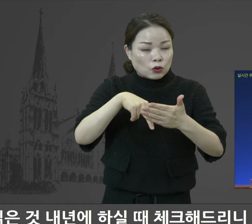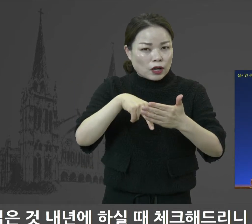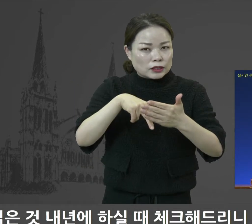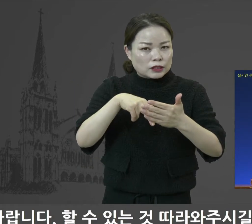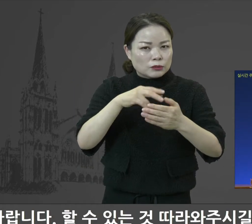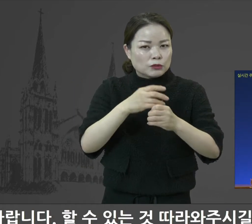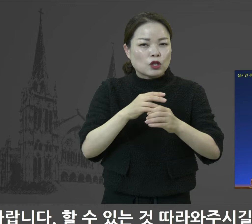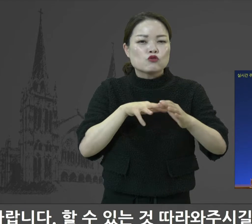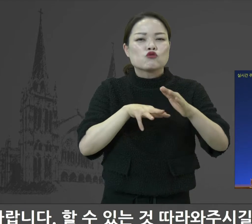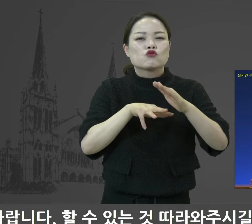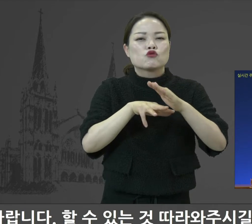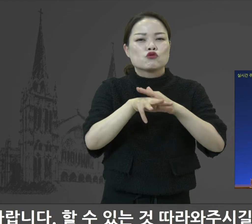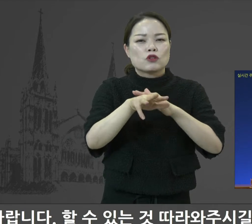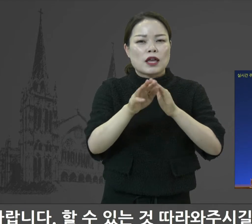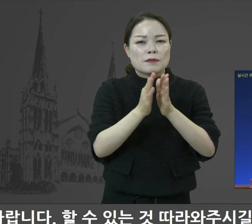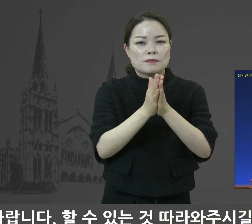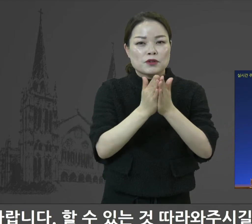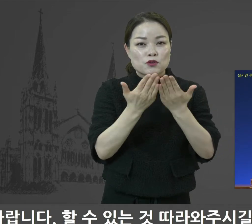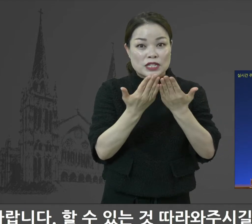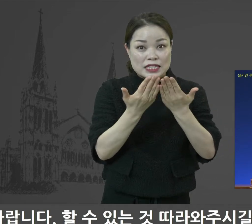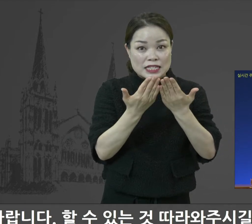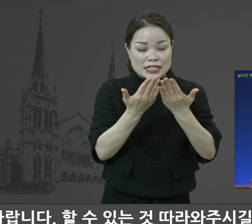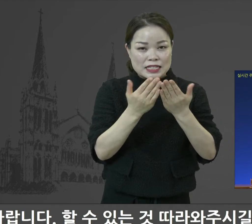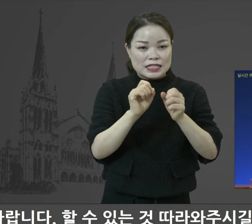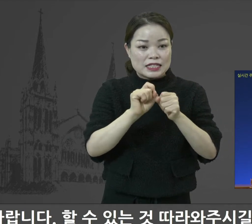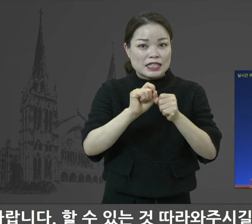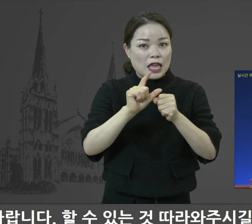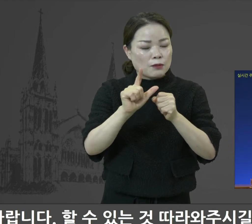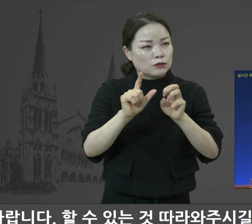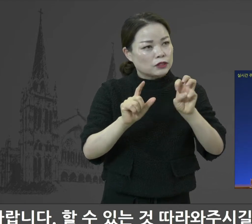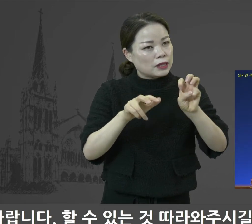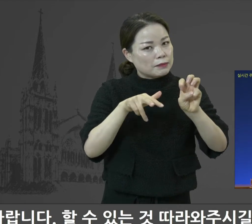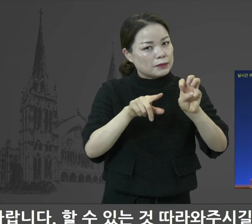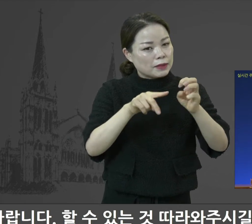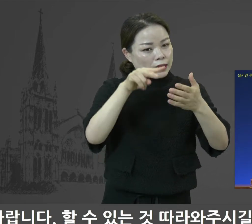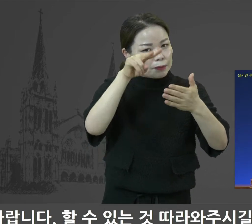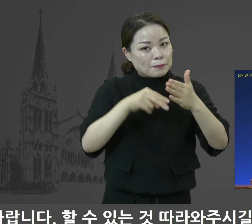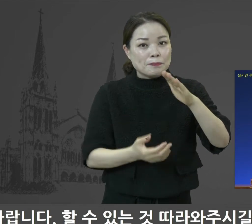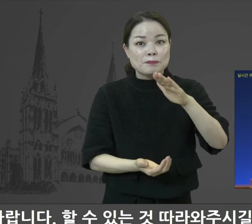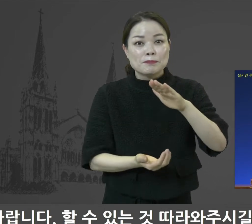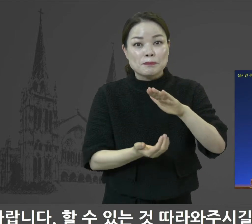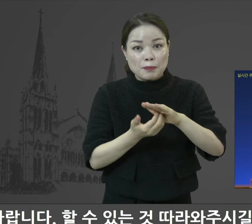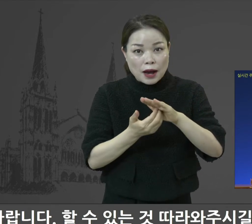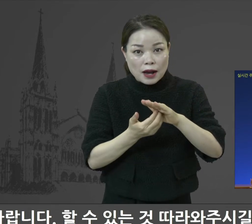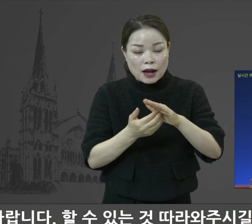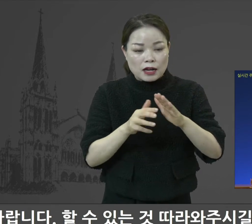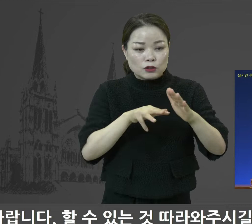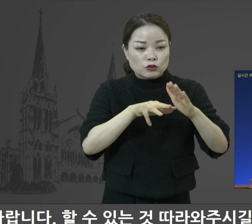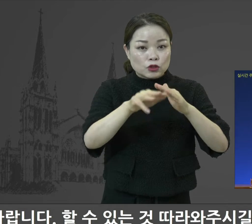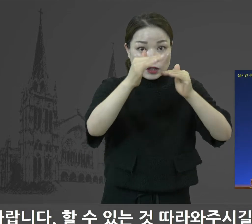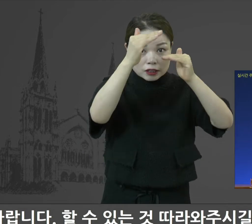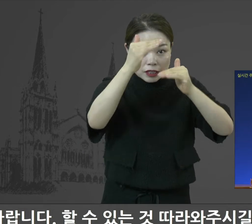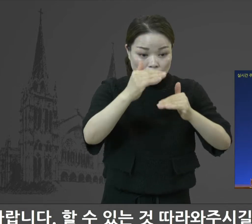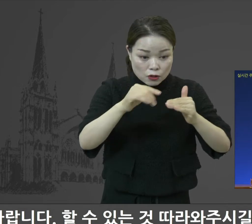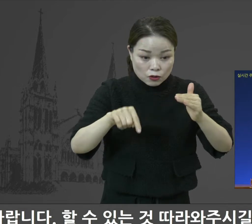분들은 출애굽기를 이제 대부분 이제 30장을 읽으셨기 때문에 이 출애굽기 내용